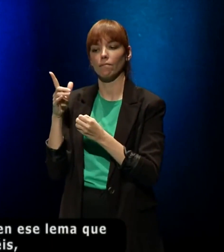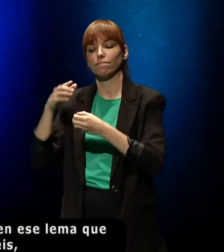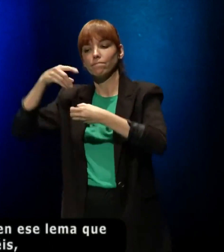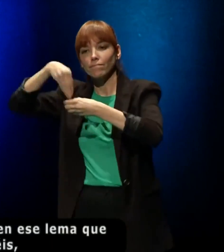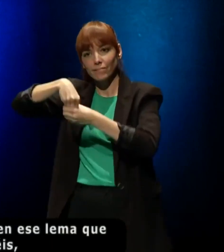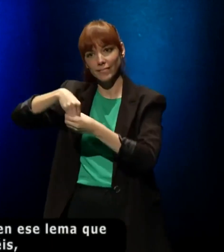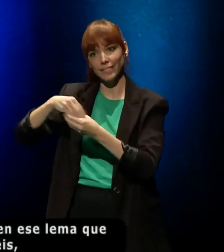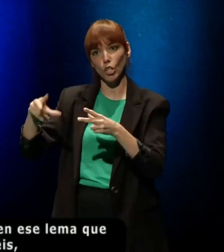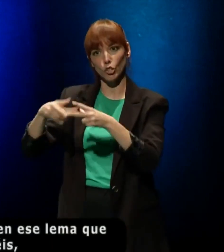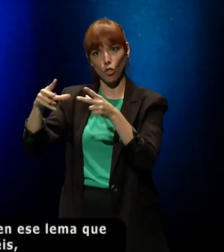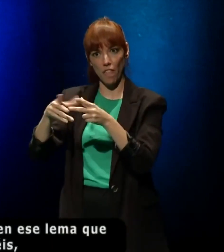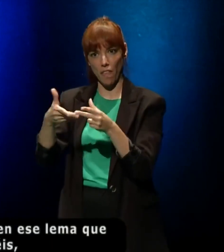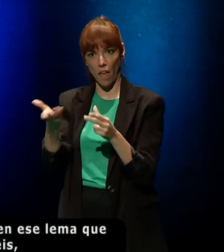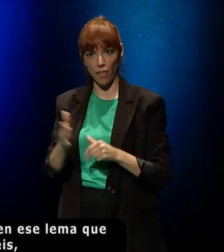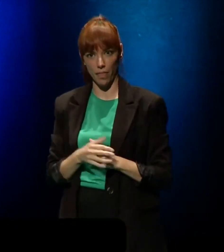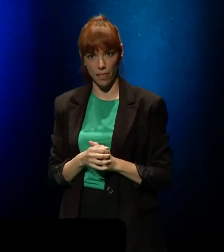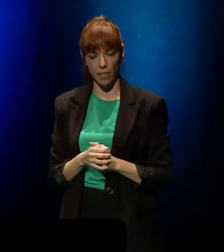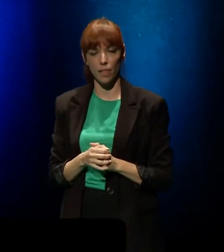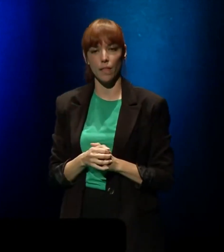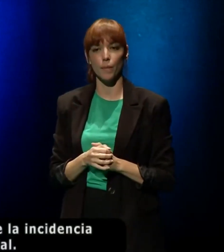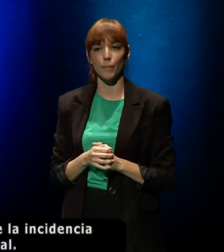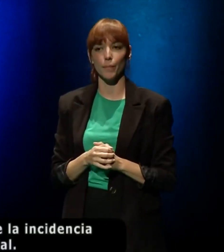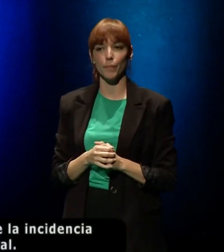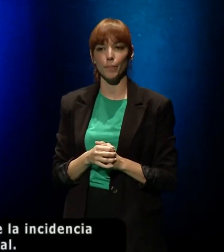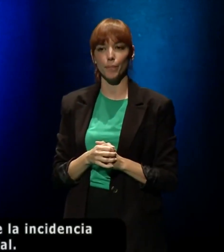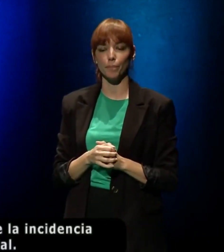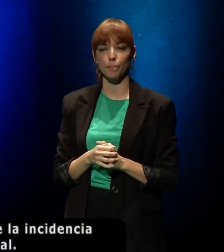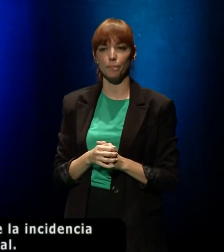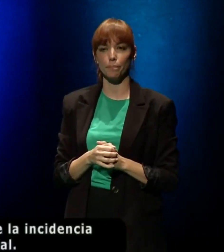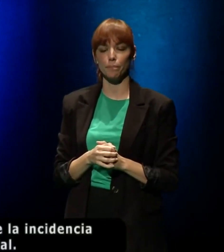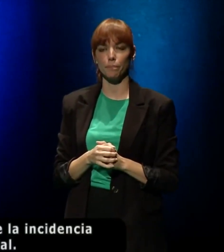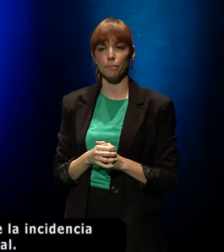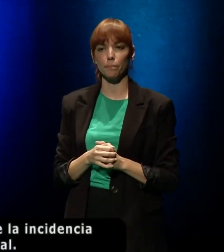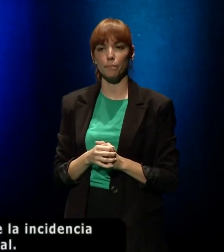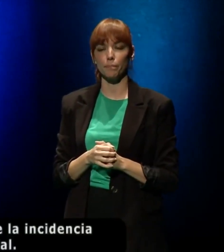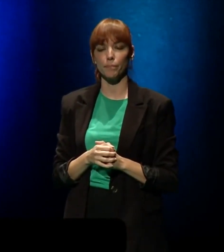Una parte de la incidencia social. Pero